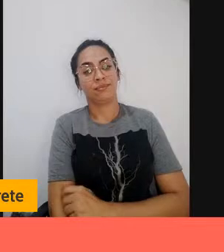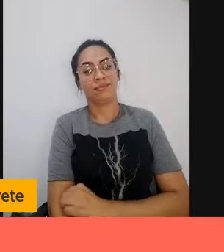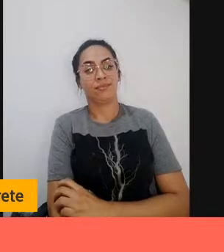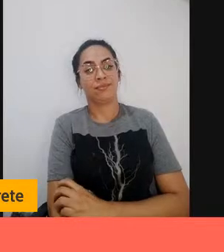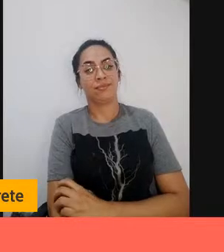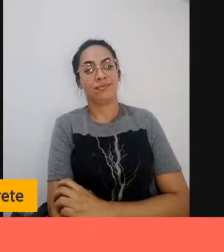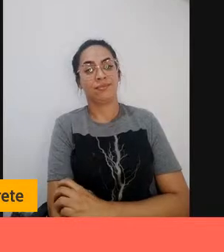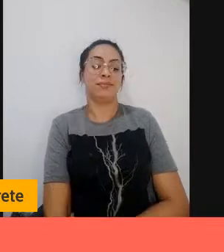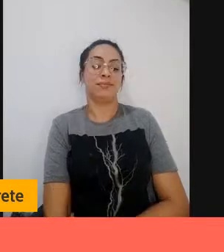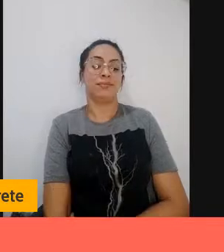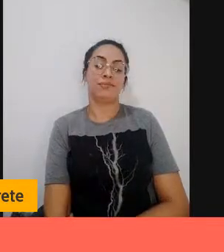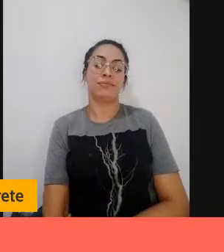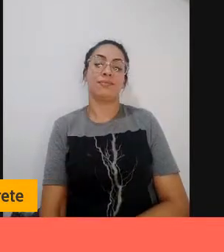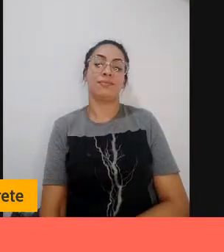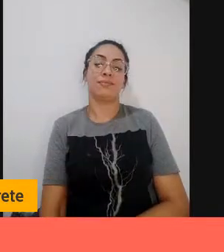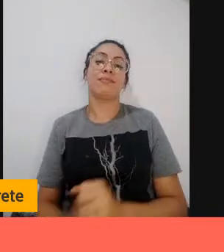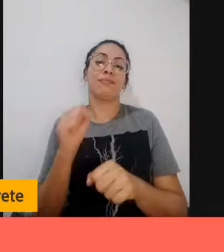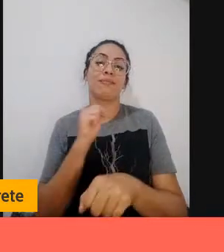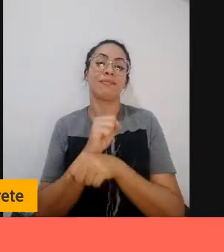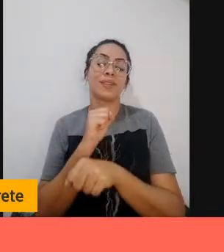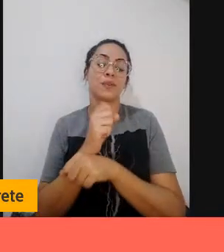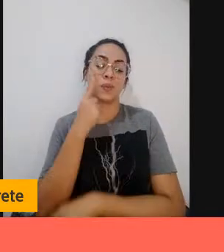Vamos lá, vamos ver.